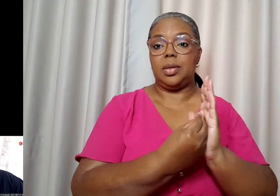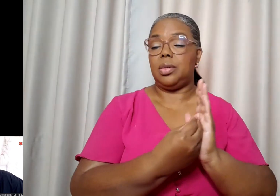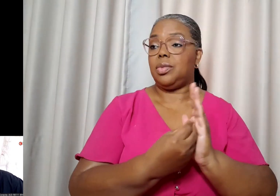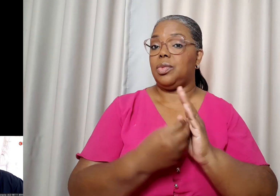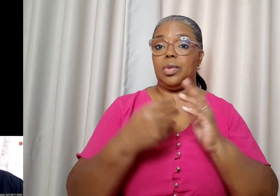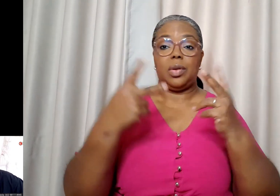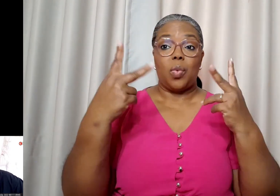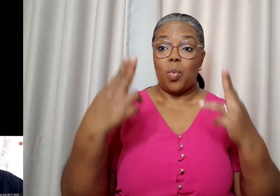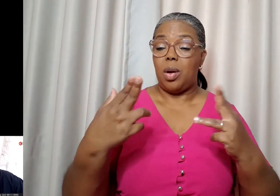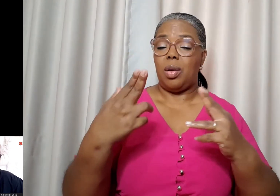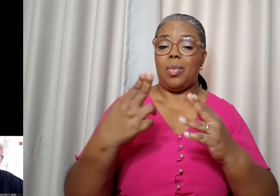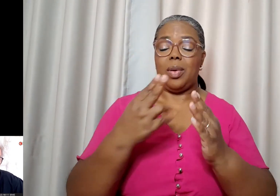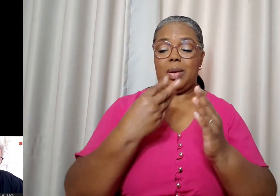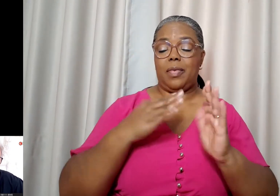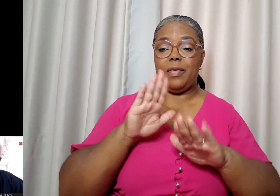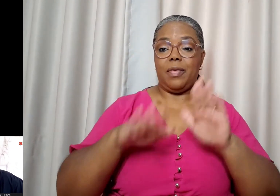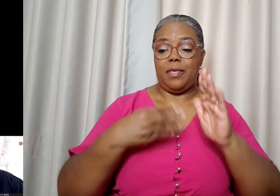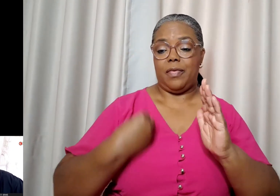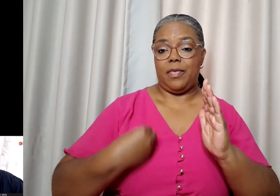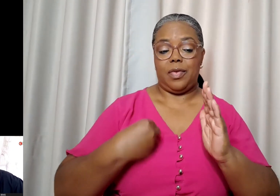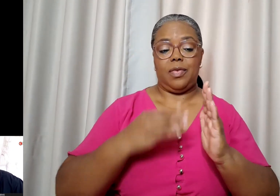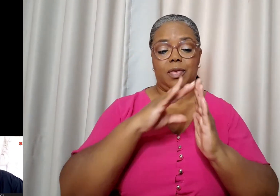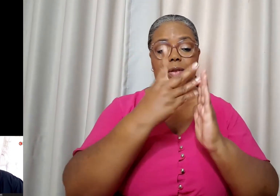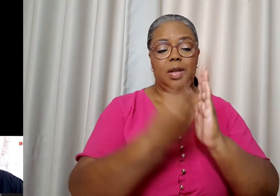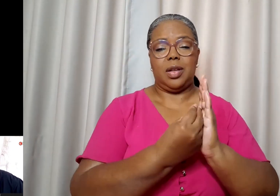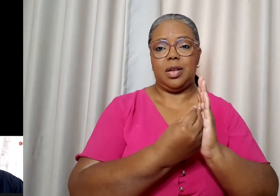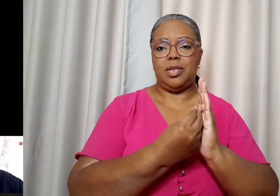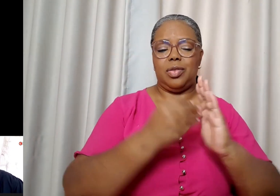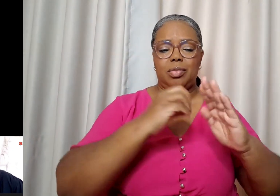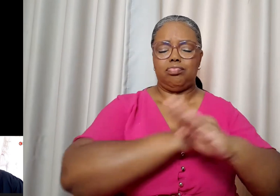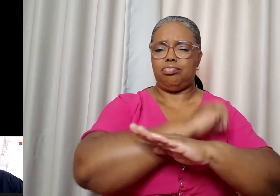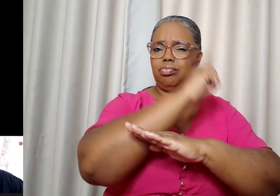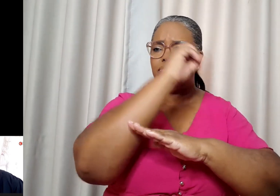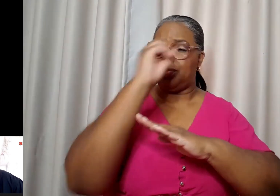igreja. Porque o teu chamado é este.